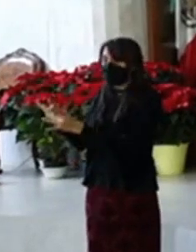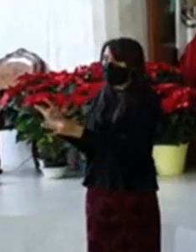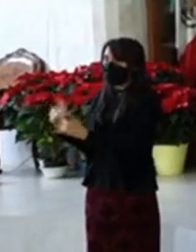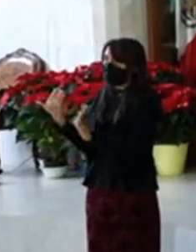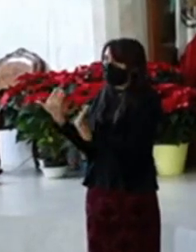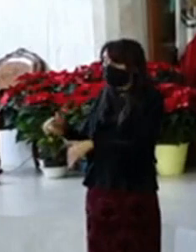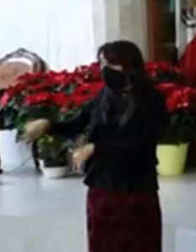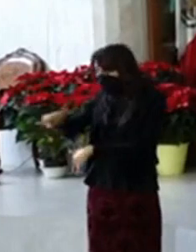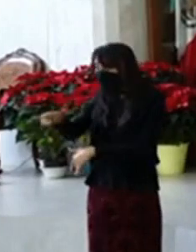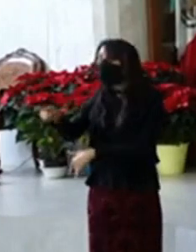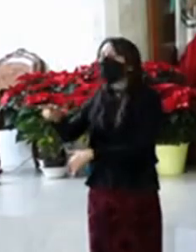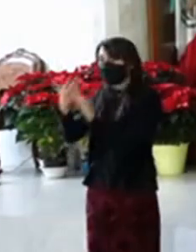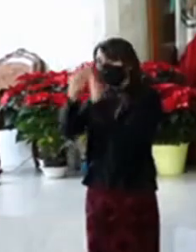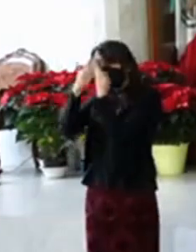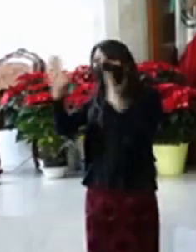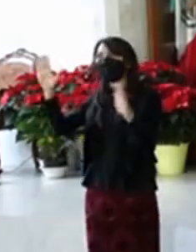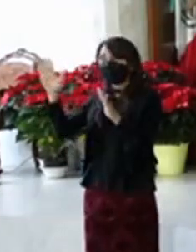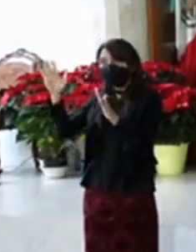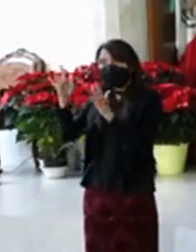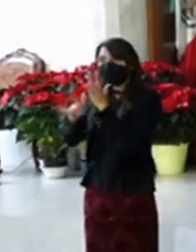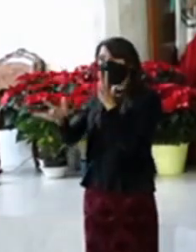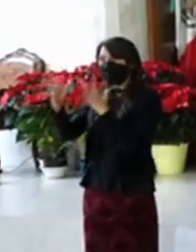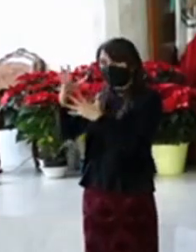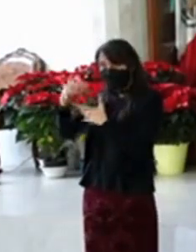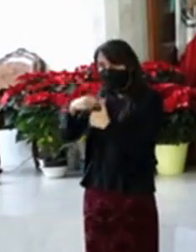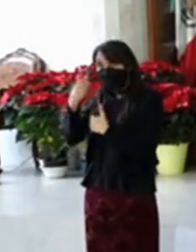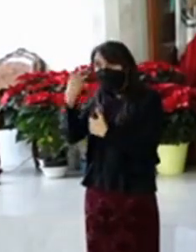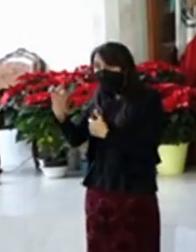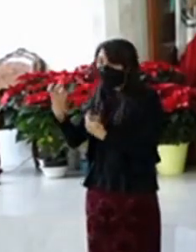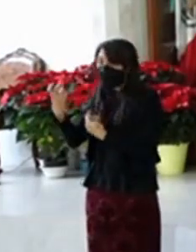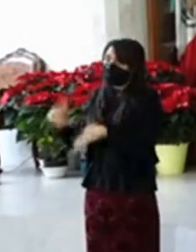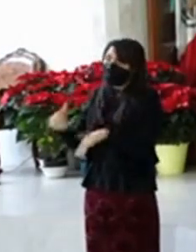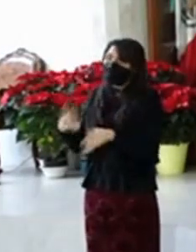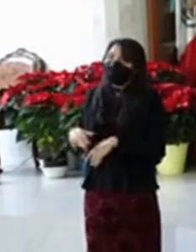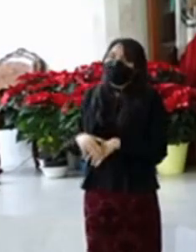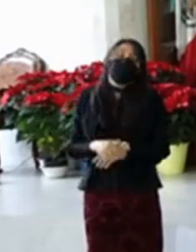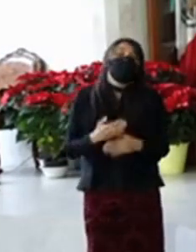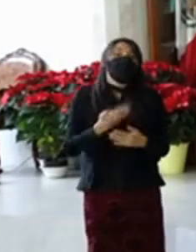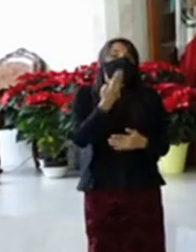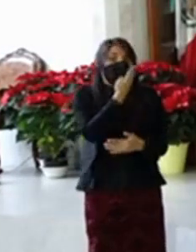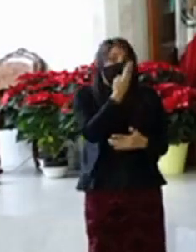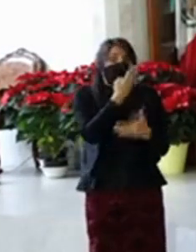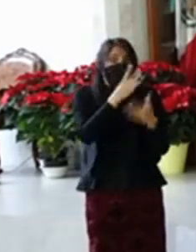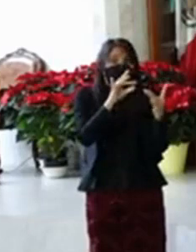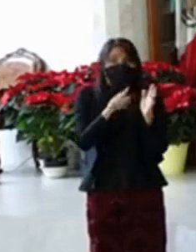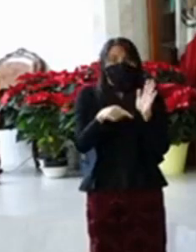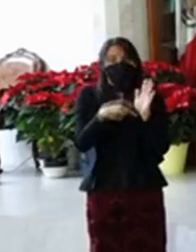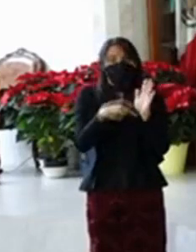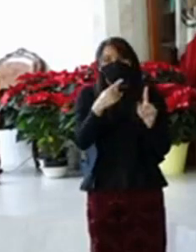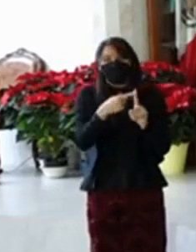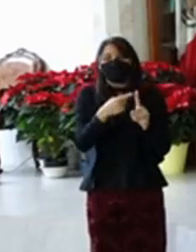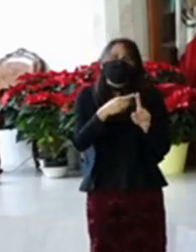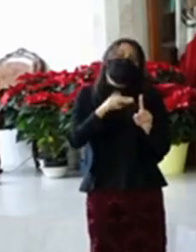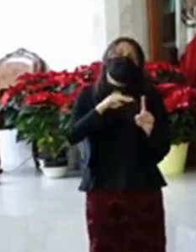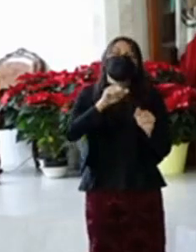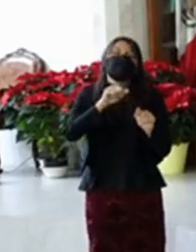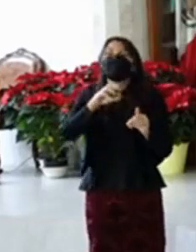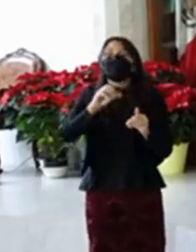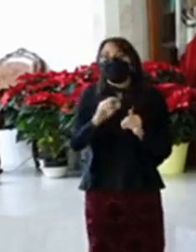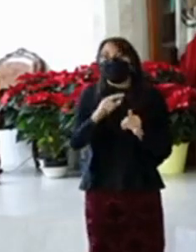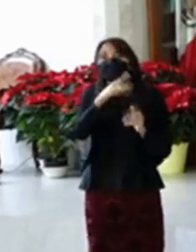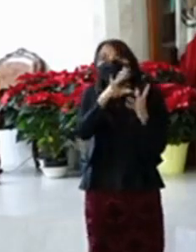Este texto que aparece en el Evangelio de Mateo tiene una